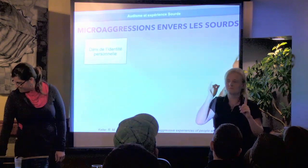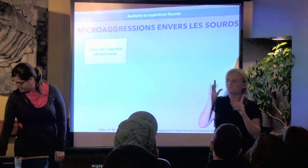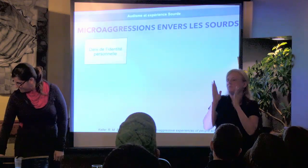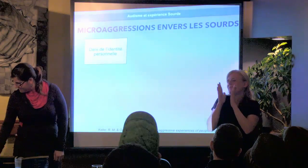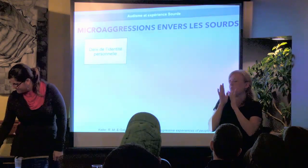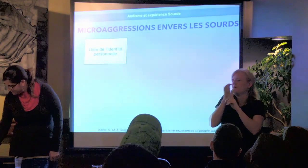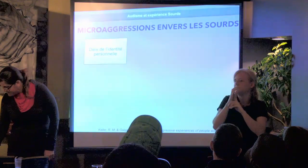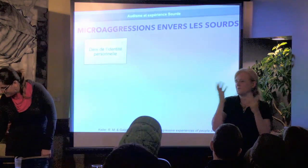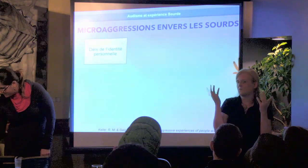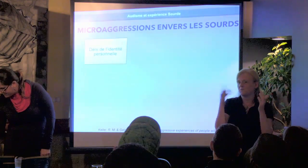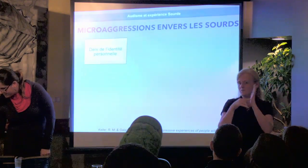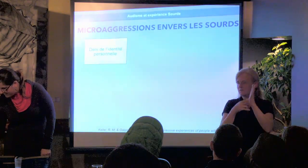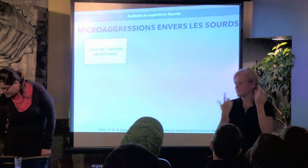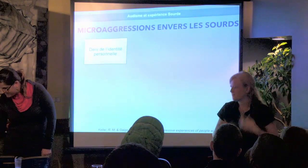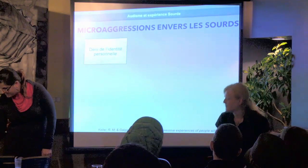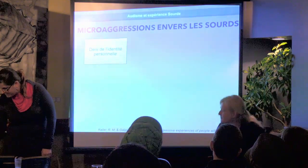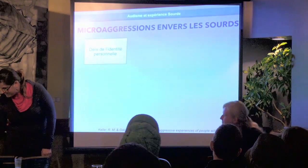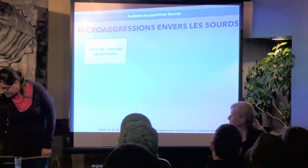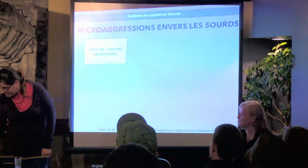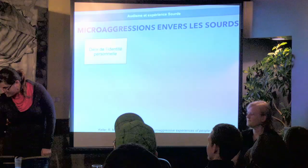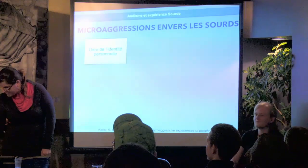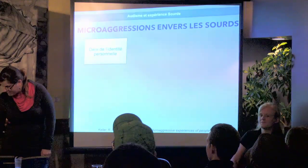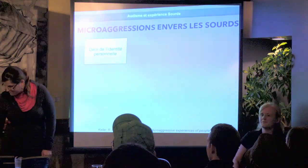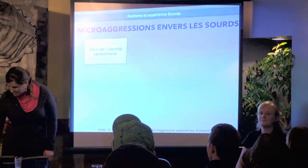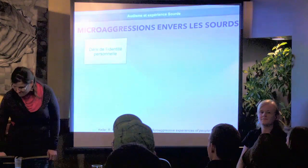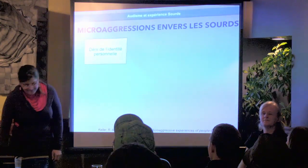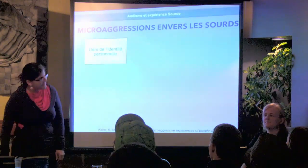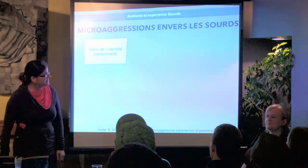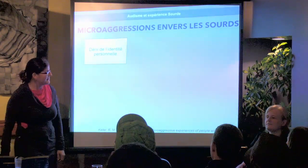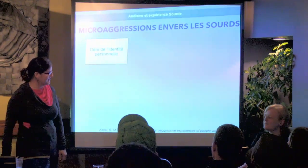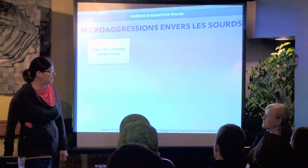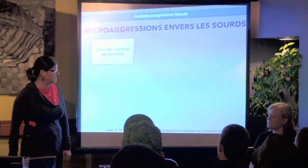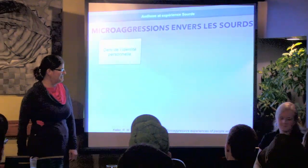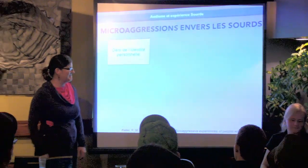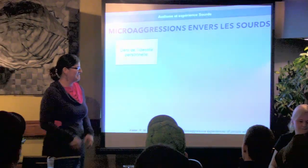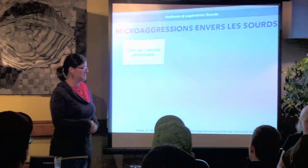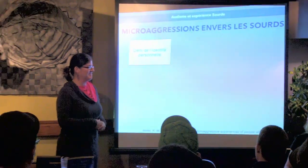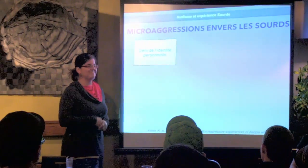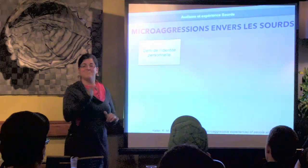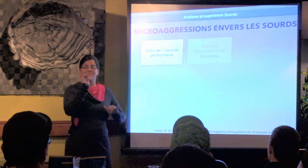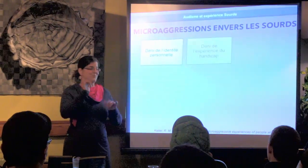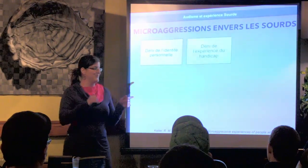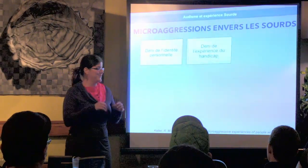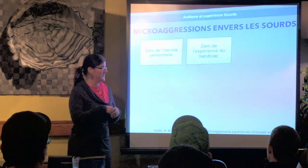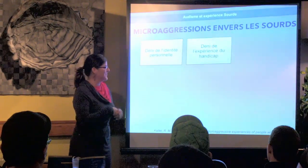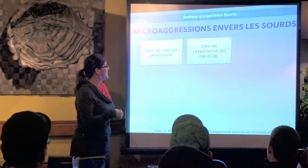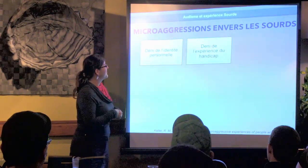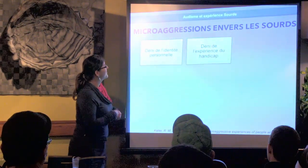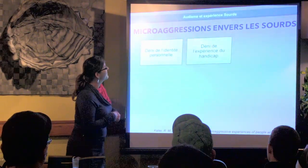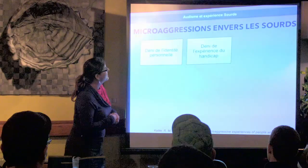personne entendante n'avait jamais approché la personne sourde à ce sujet-là parce qu'effectivement, toutes les conversations précédentes étaient centrées sur la sourdité.